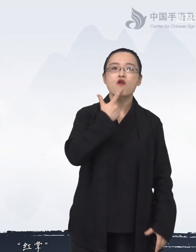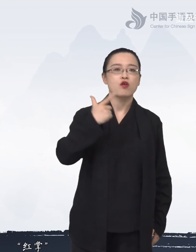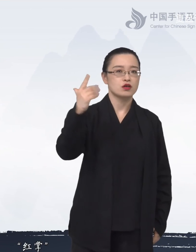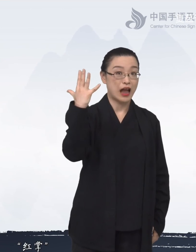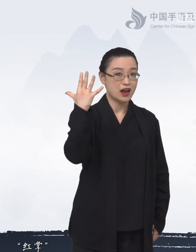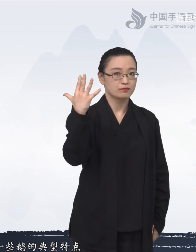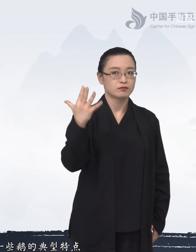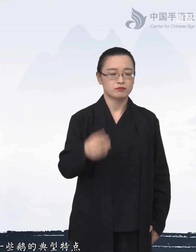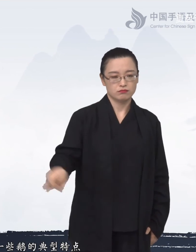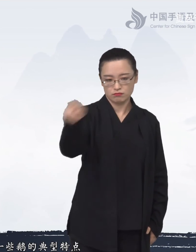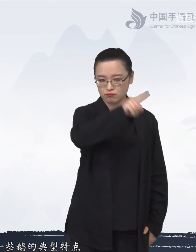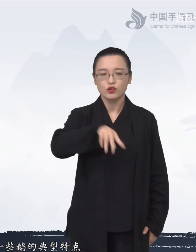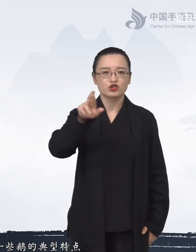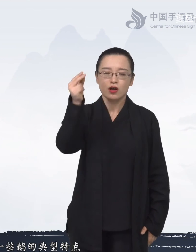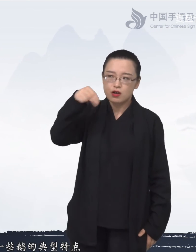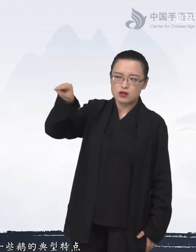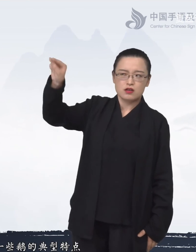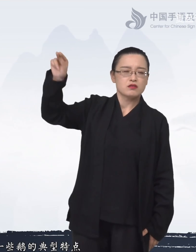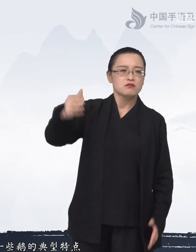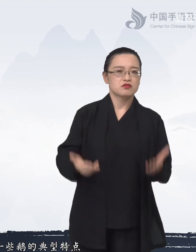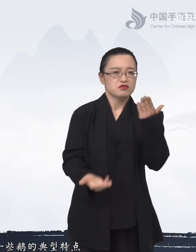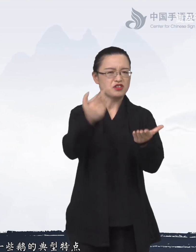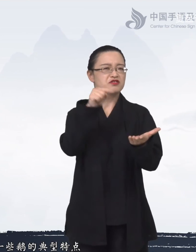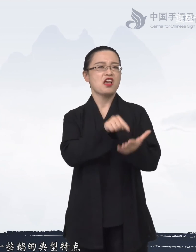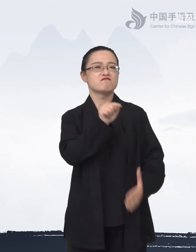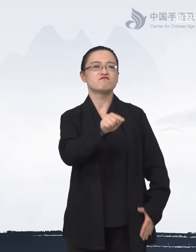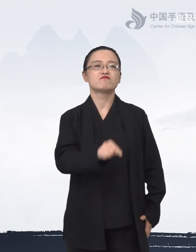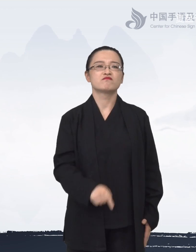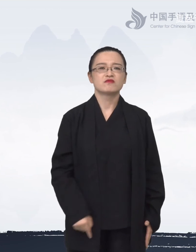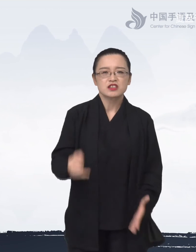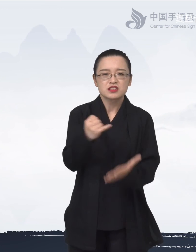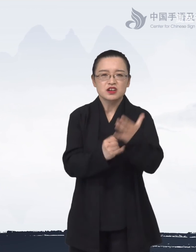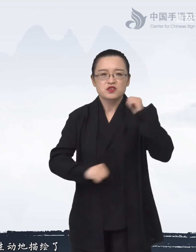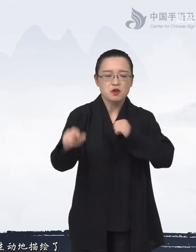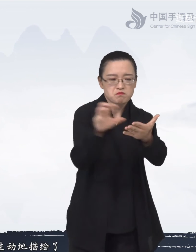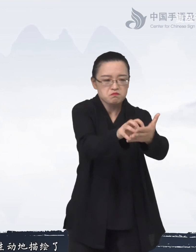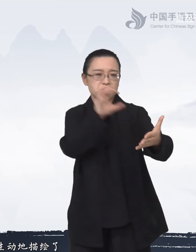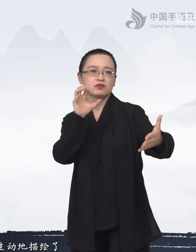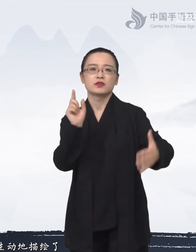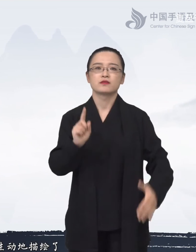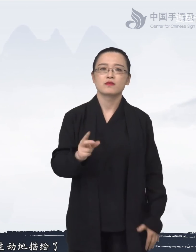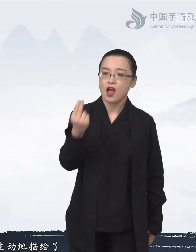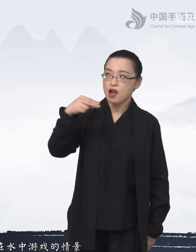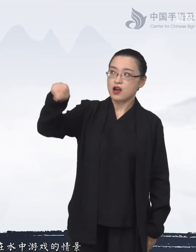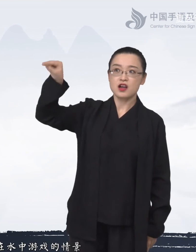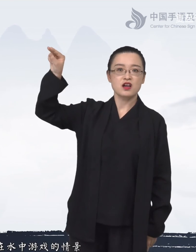红爪，这样一些鹅的典型特点，生动地描绘了白